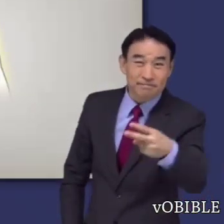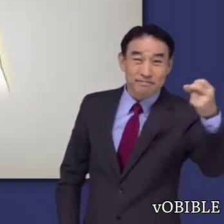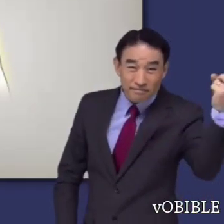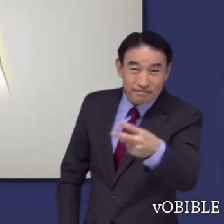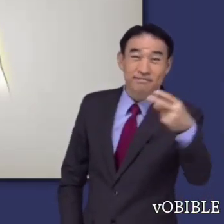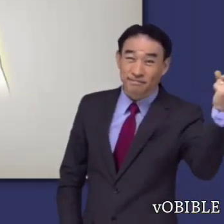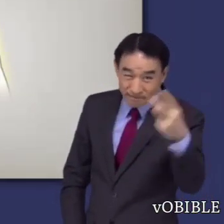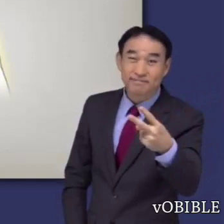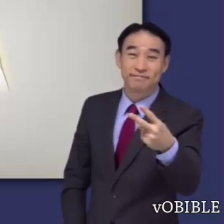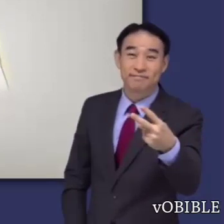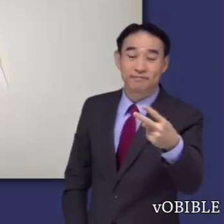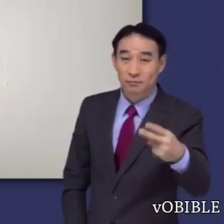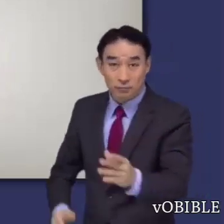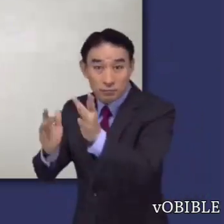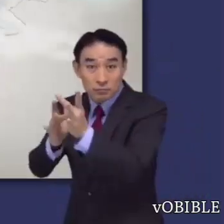祭。